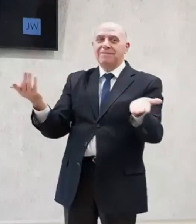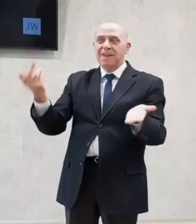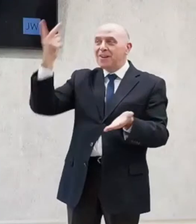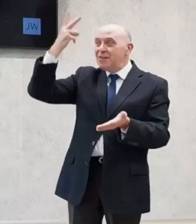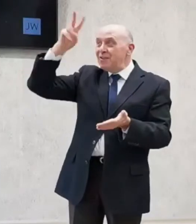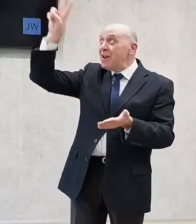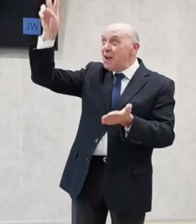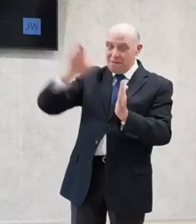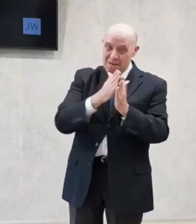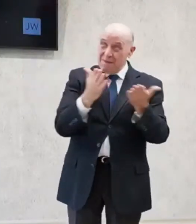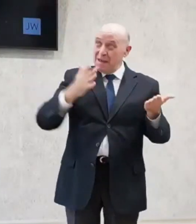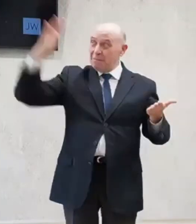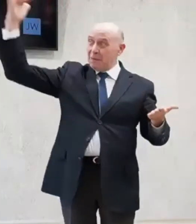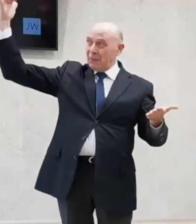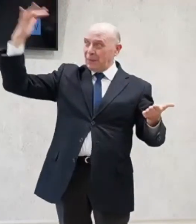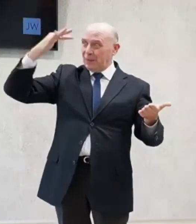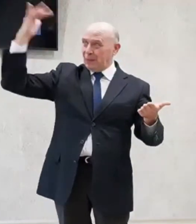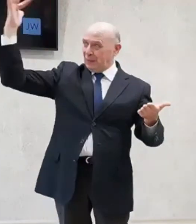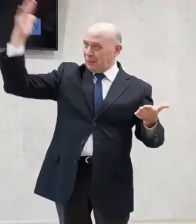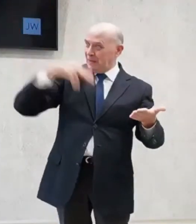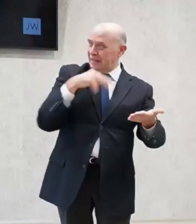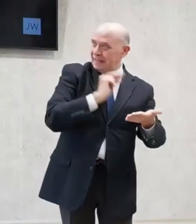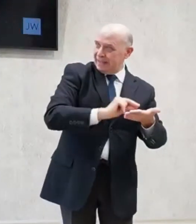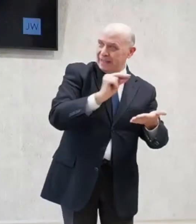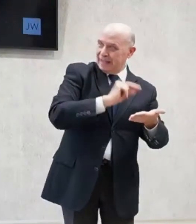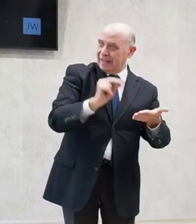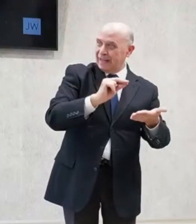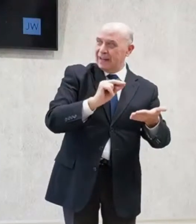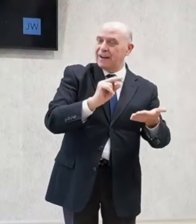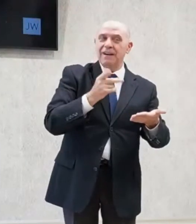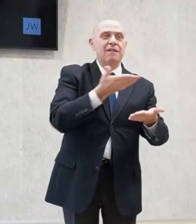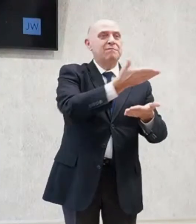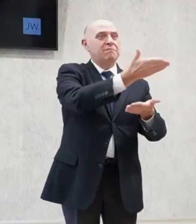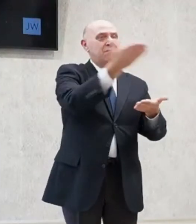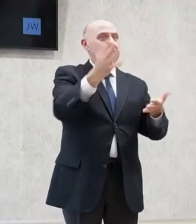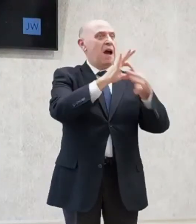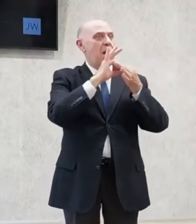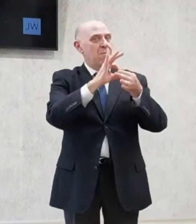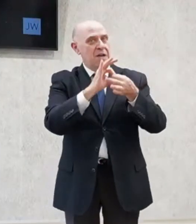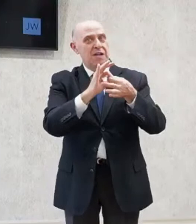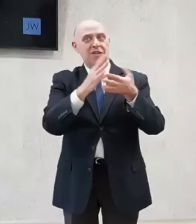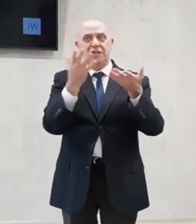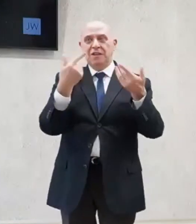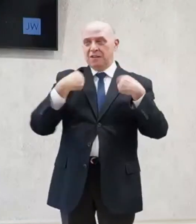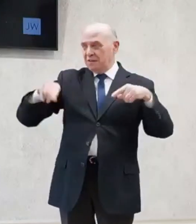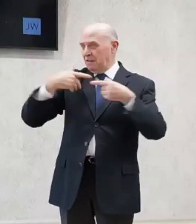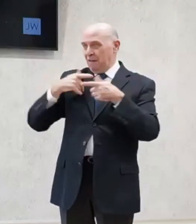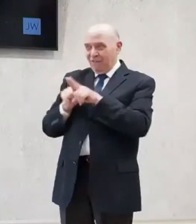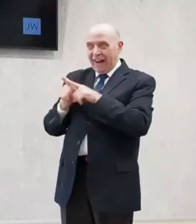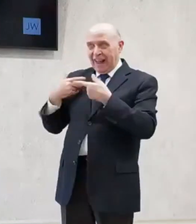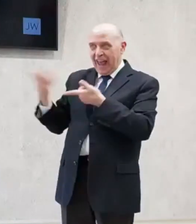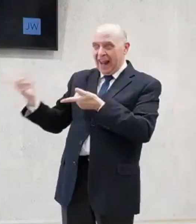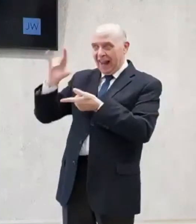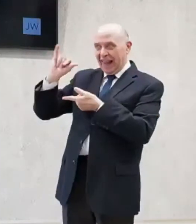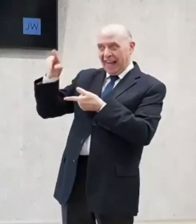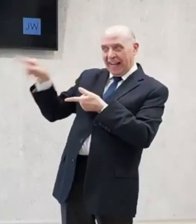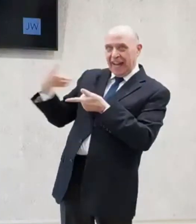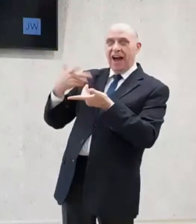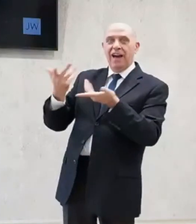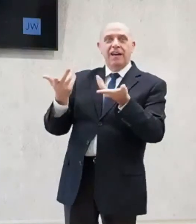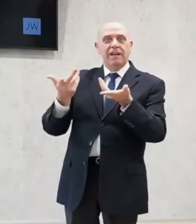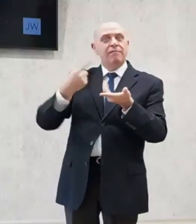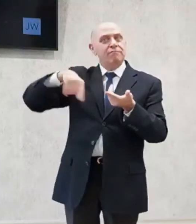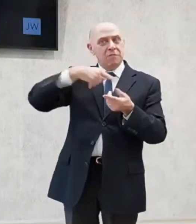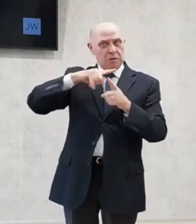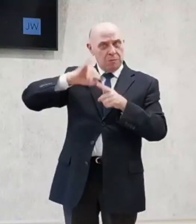Bibbia voi che siete parenti divina che siete amici noi che siamo suoi fratelli noi testimoni di Geova